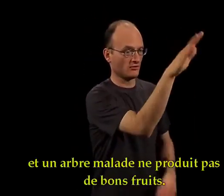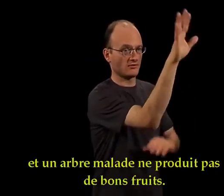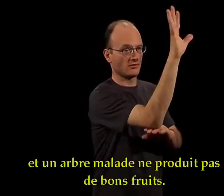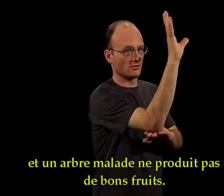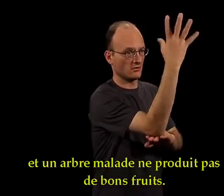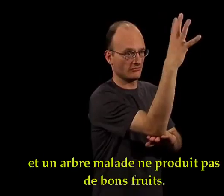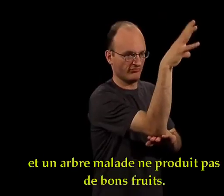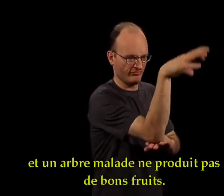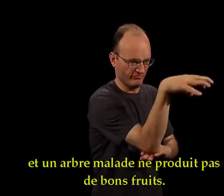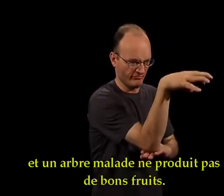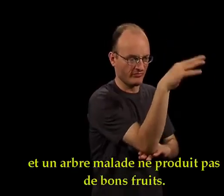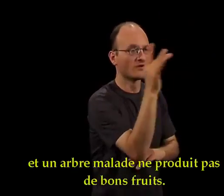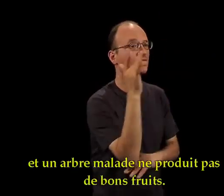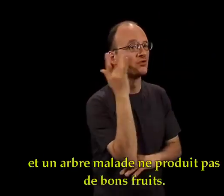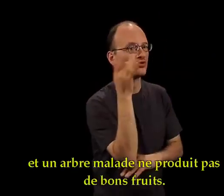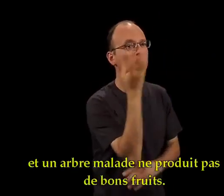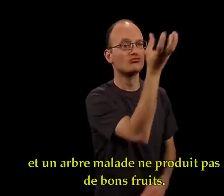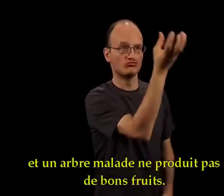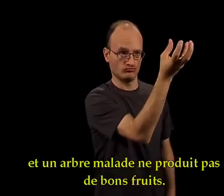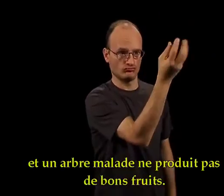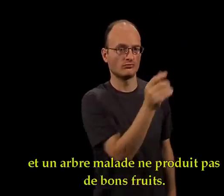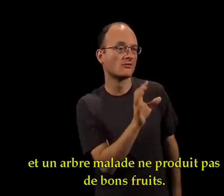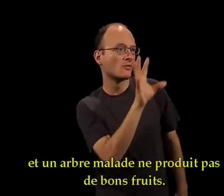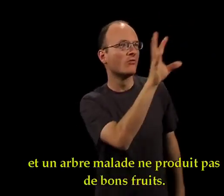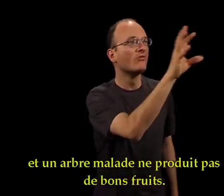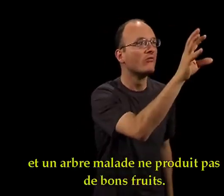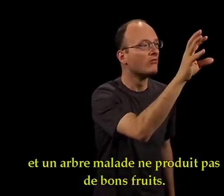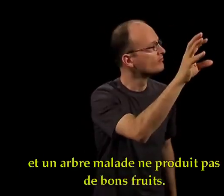et un arbre malade ne produit pas de bons fruits.